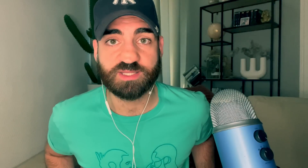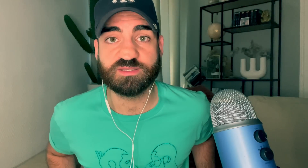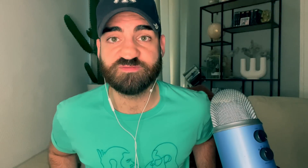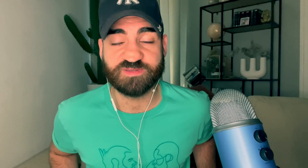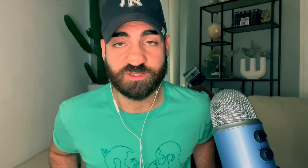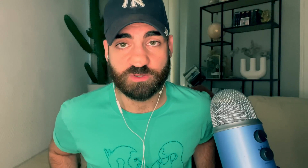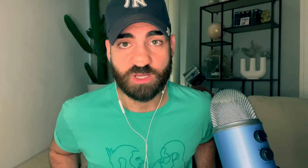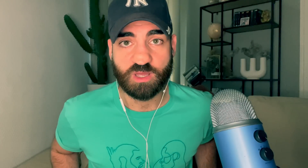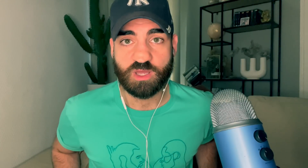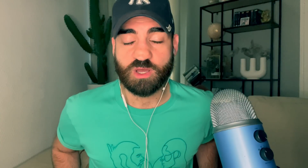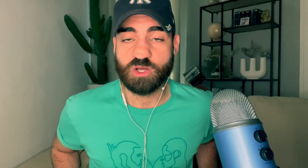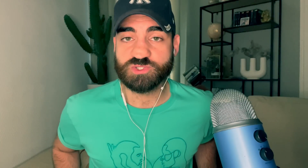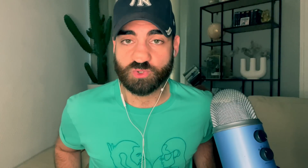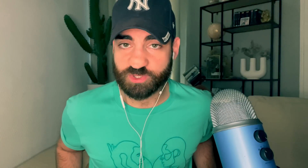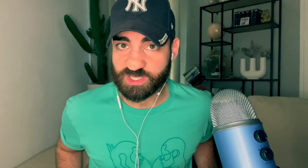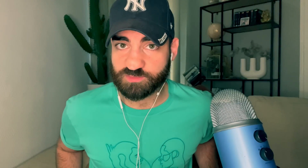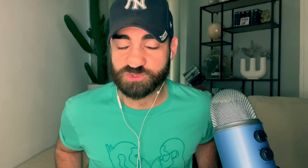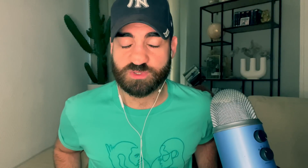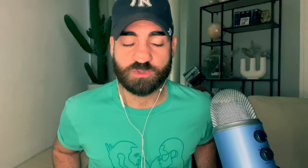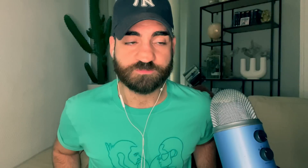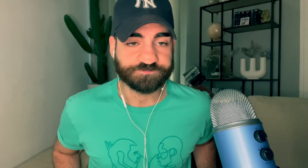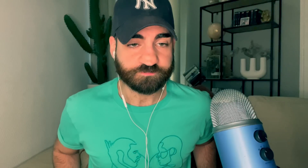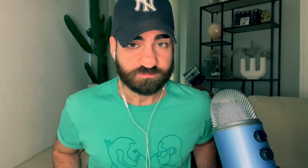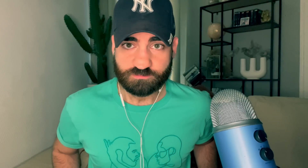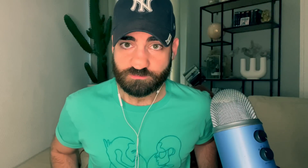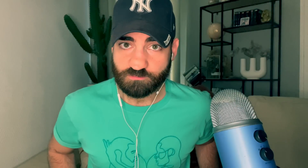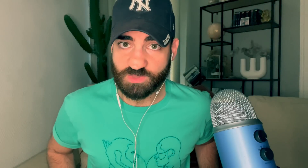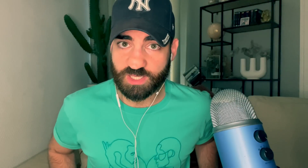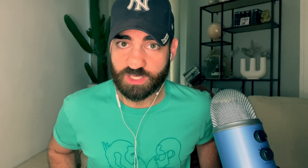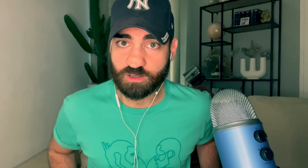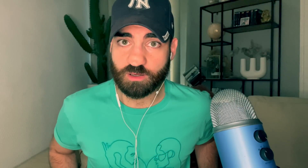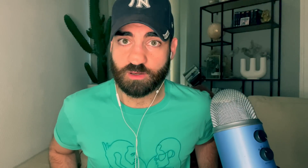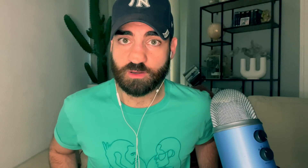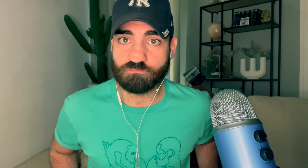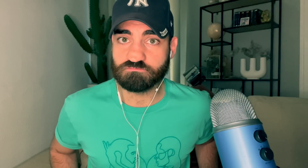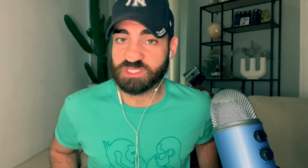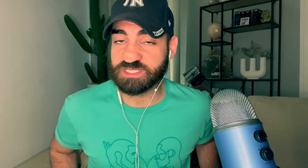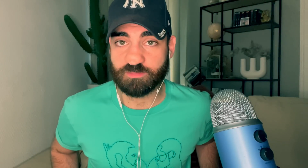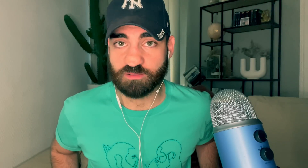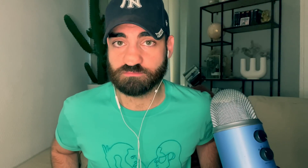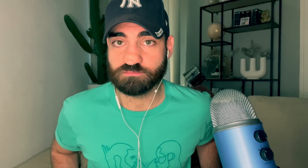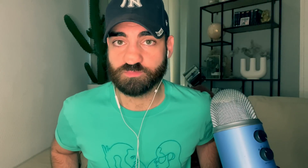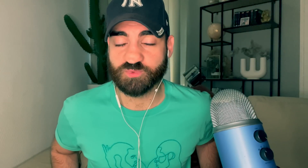des vidéos sur le thème justement et il n'y a pas.